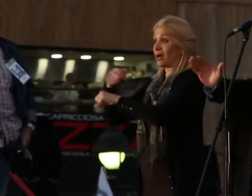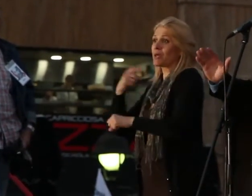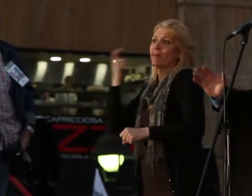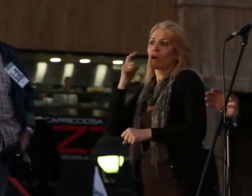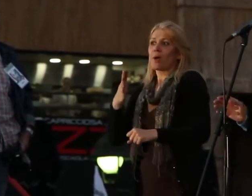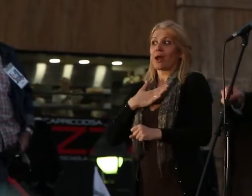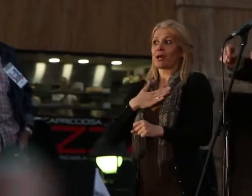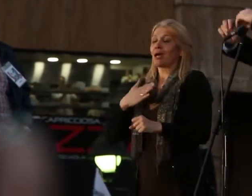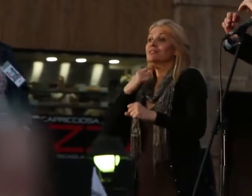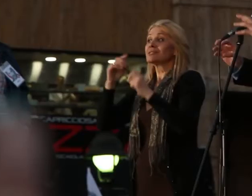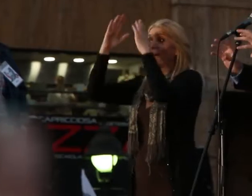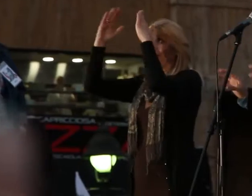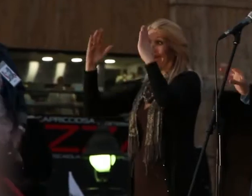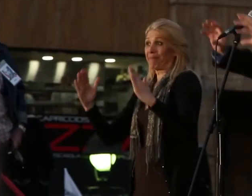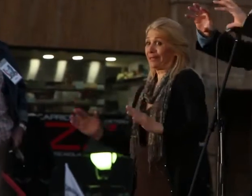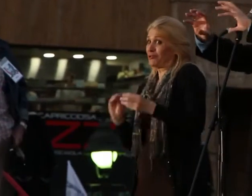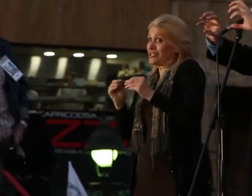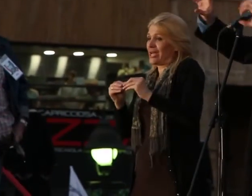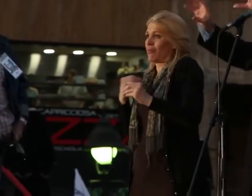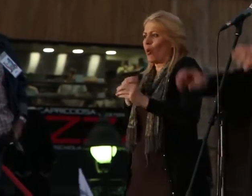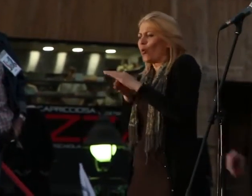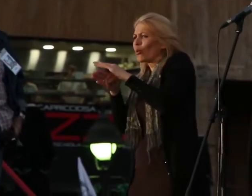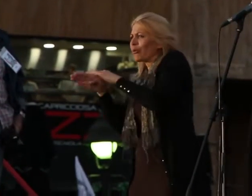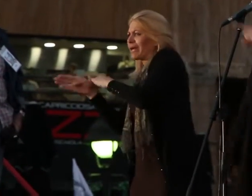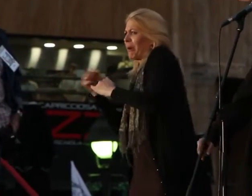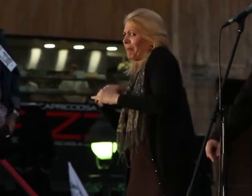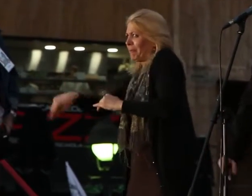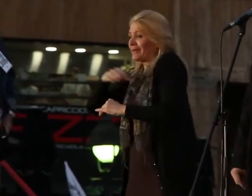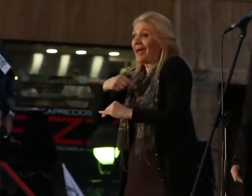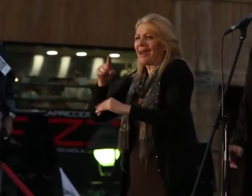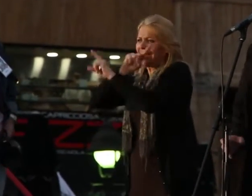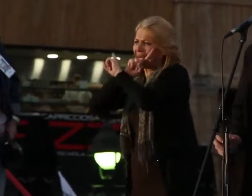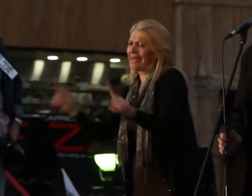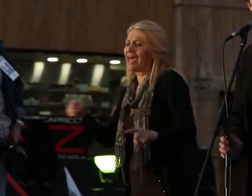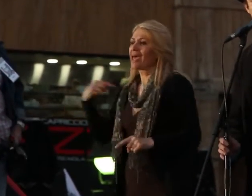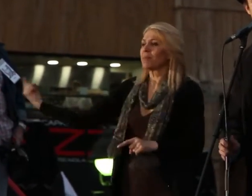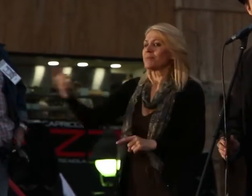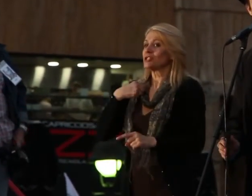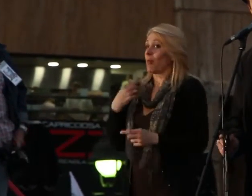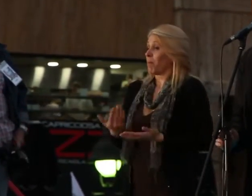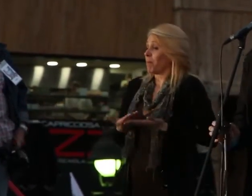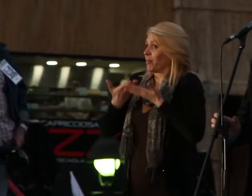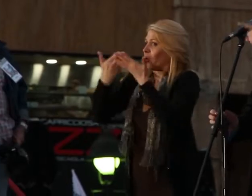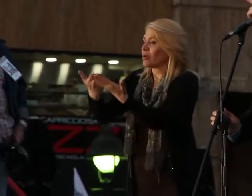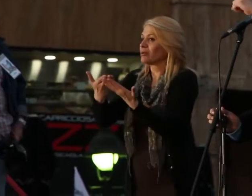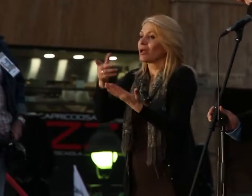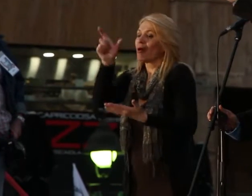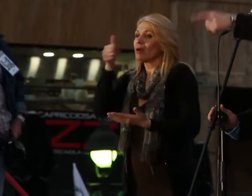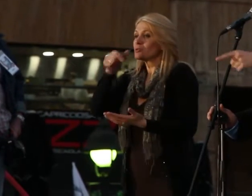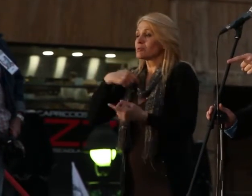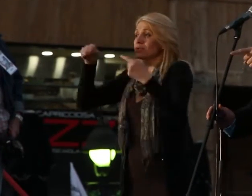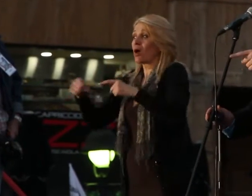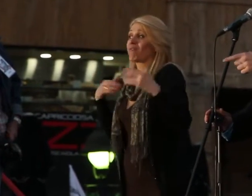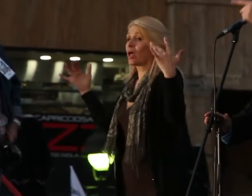probamo našu piramidalnu šemu da se uguramo i mi tu negde. E pa ne! Mi ćemo ponuditi ono zbog čega smo